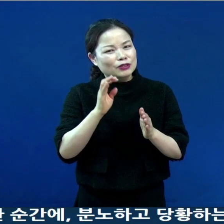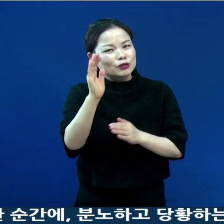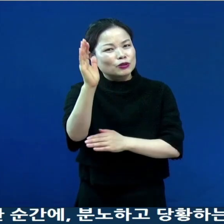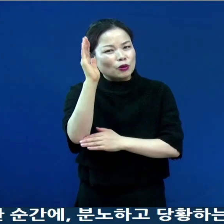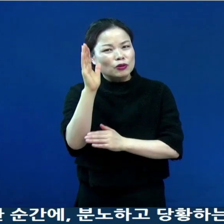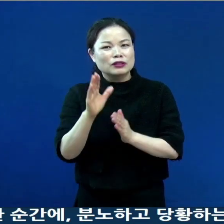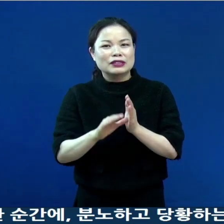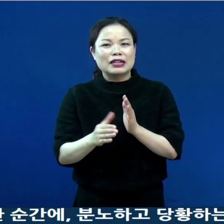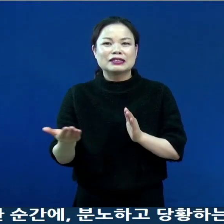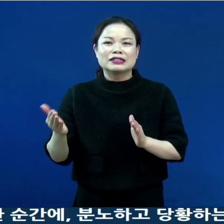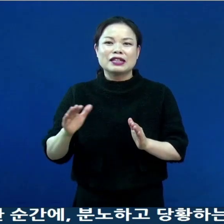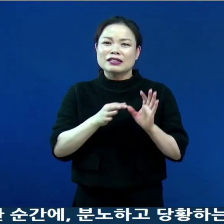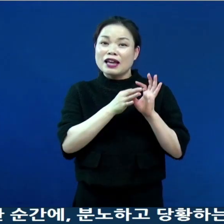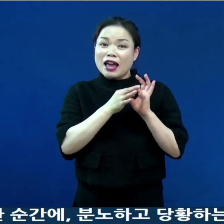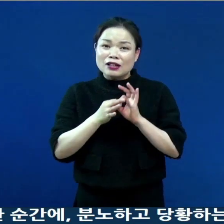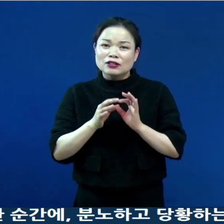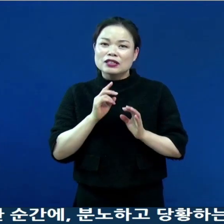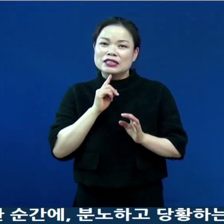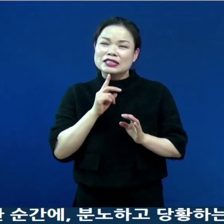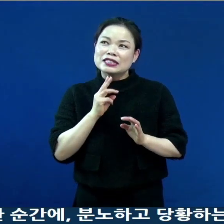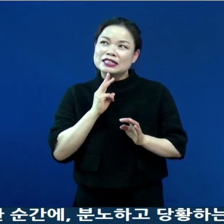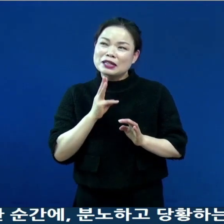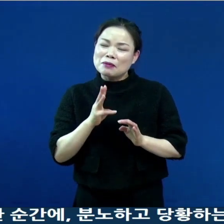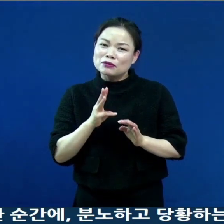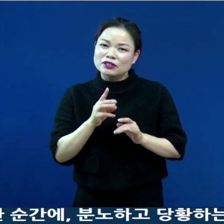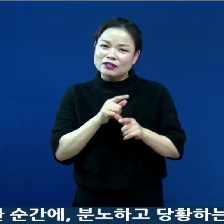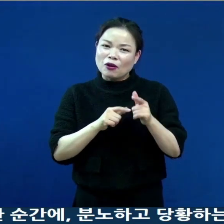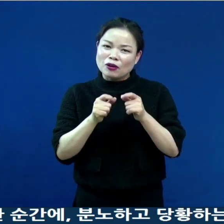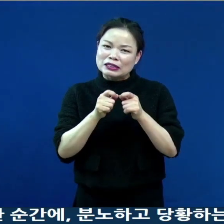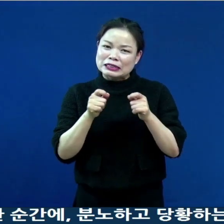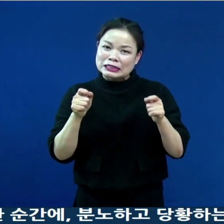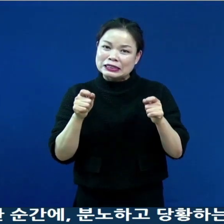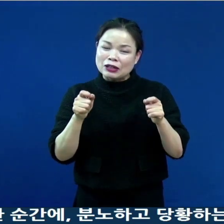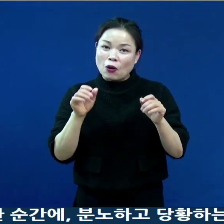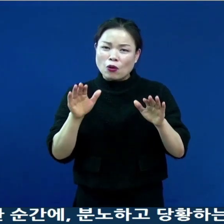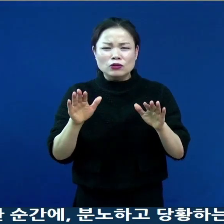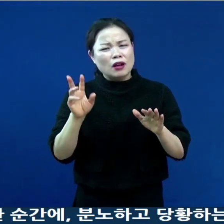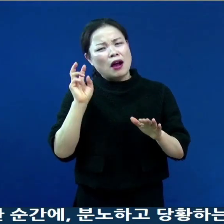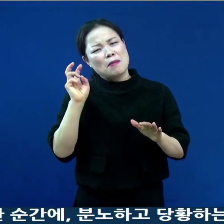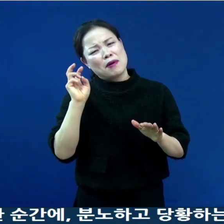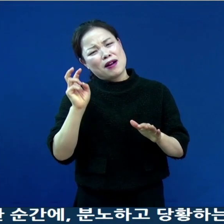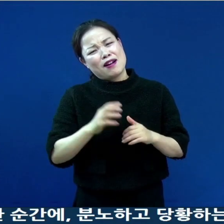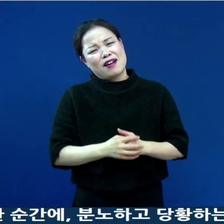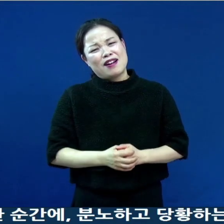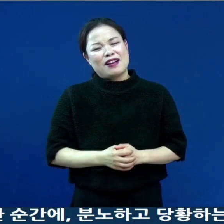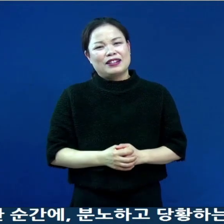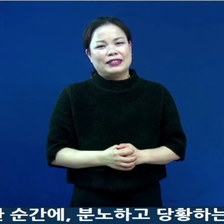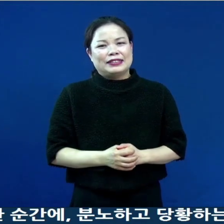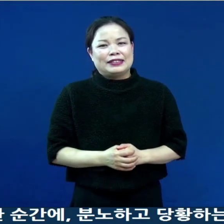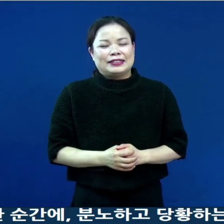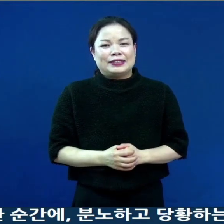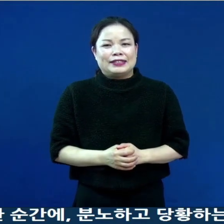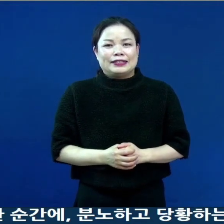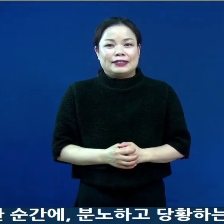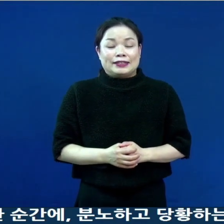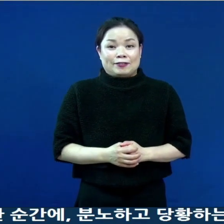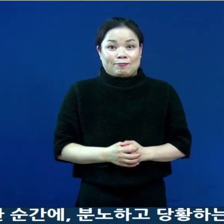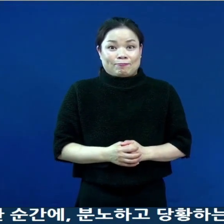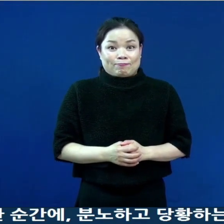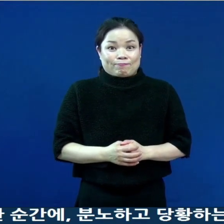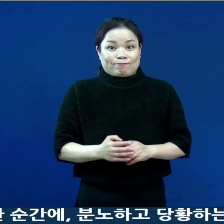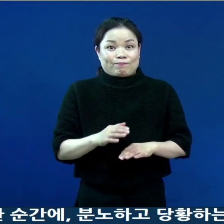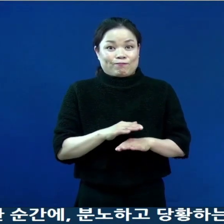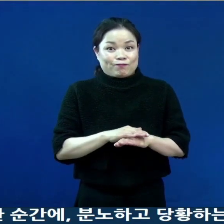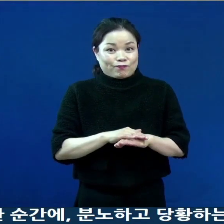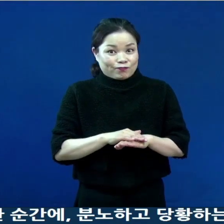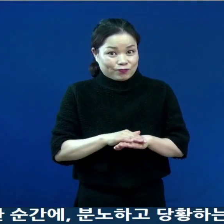설교 시간인데 계속 2, 3분씩 길어지고 있습니다. 오늘도 그럴 것 같습니다. 잘